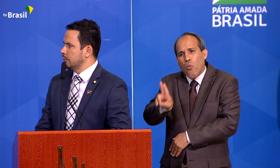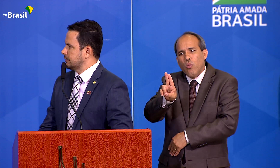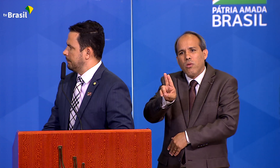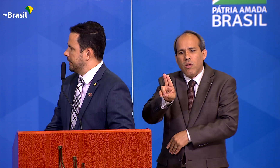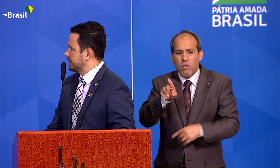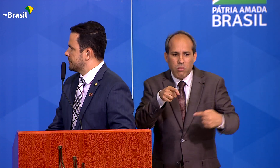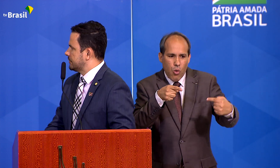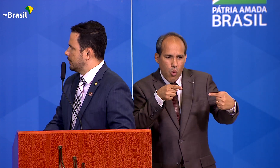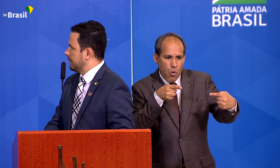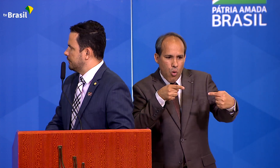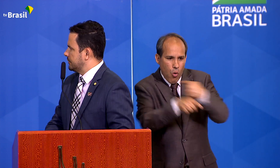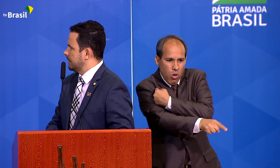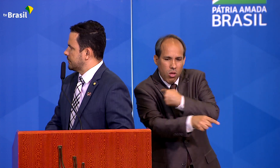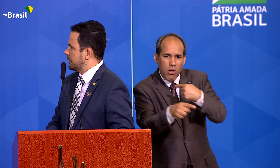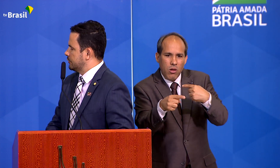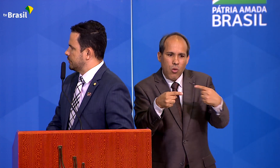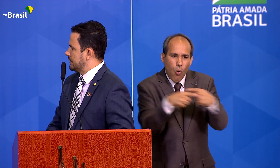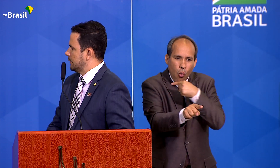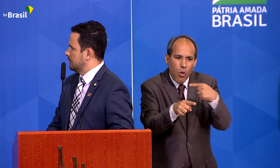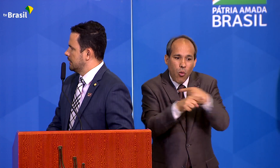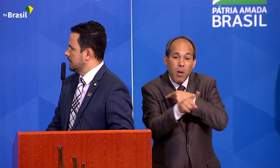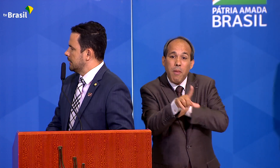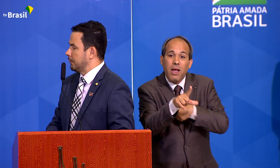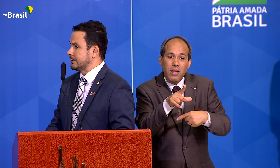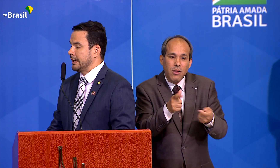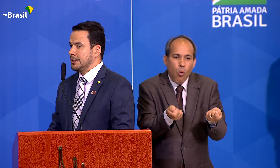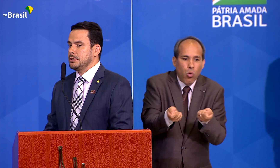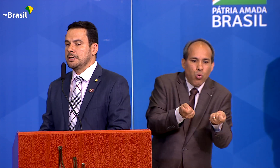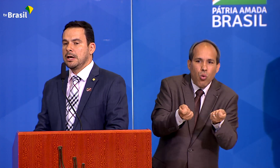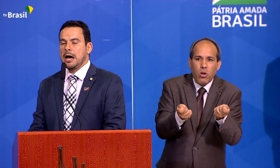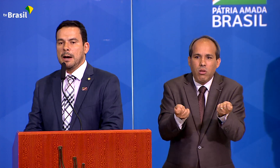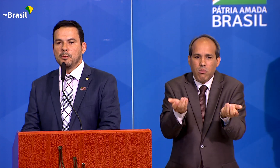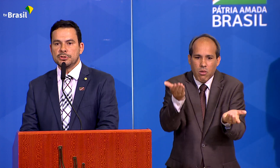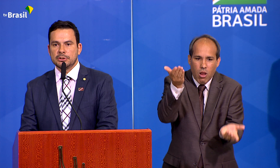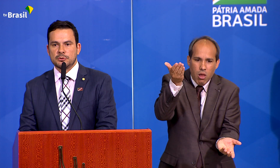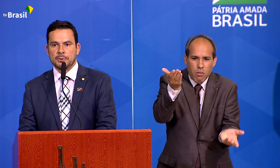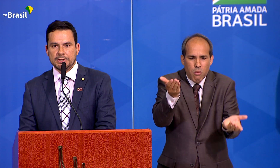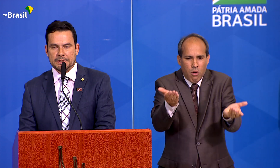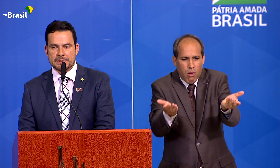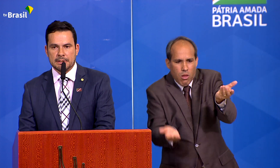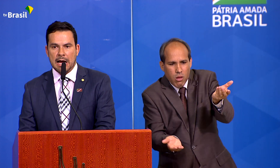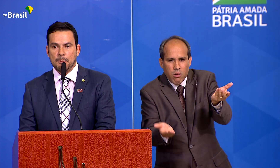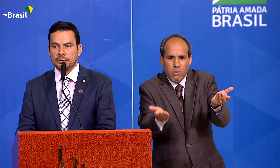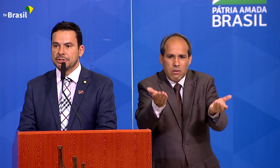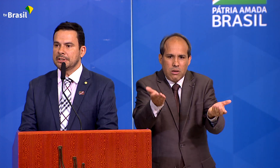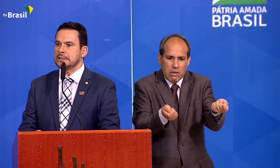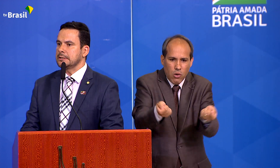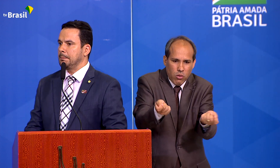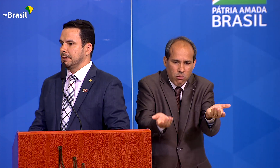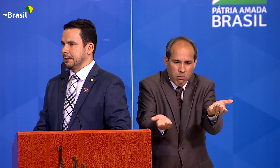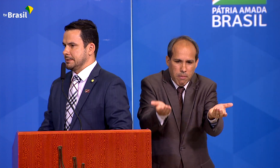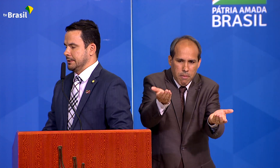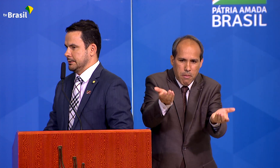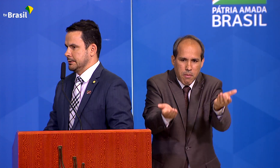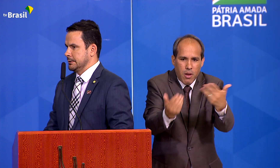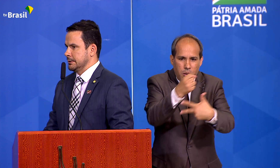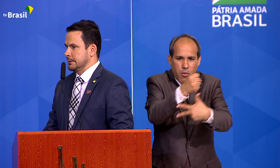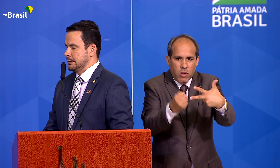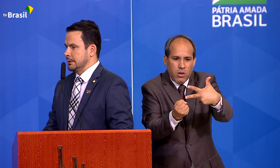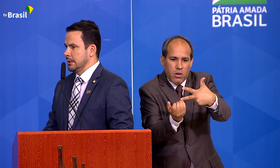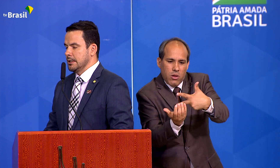freios e contrapesos que estão previstos a nossa Constituição e protege harmonia dos poderes harmonia e